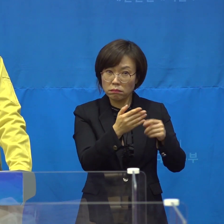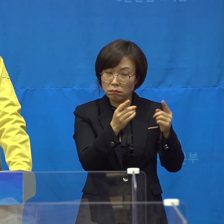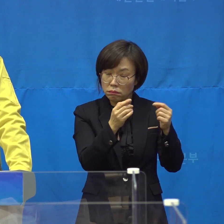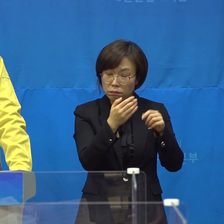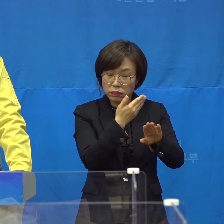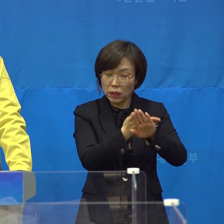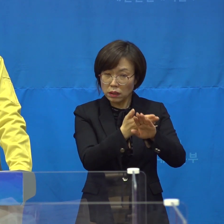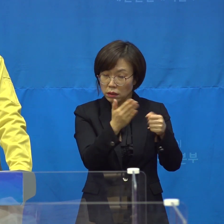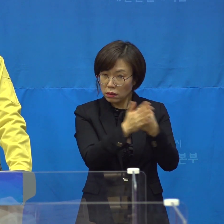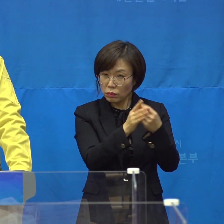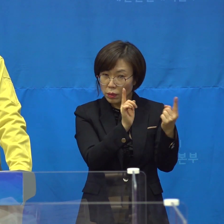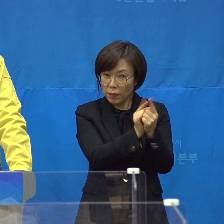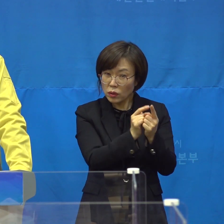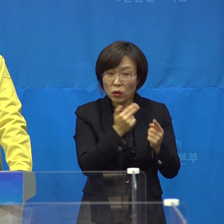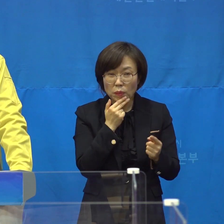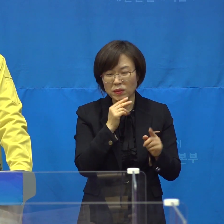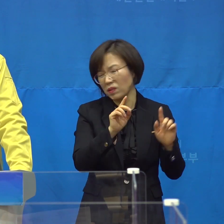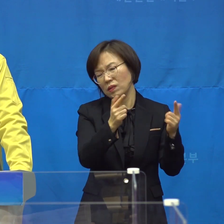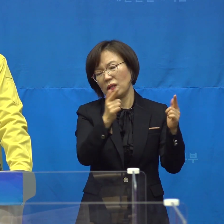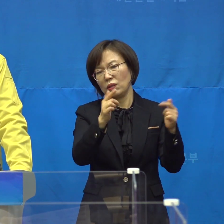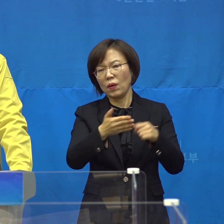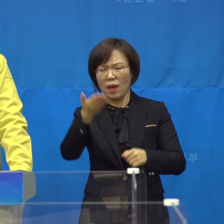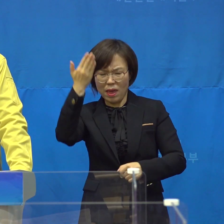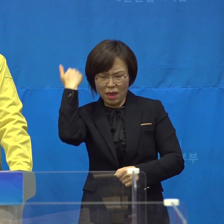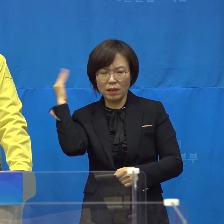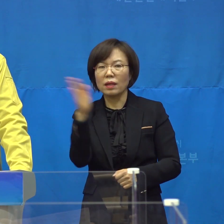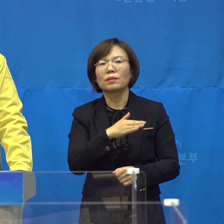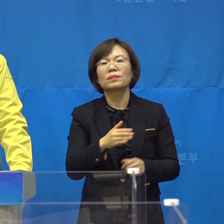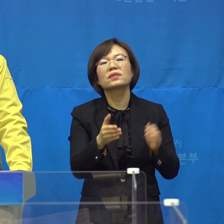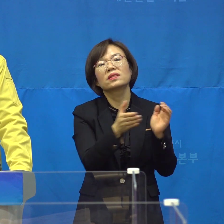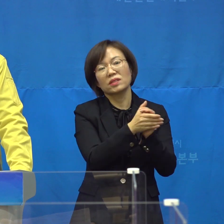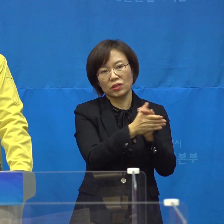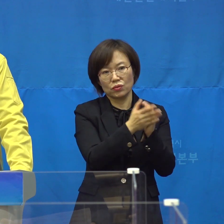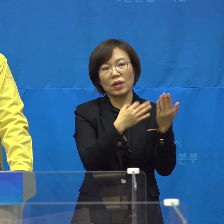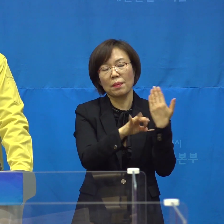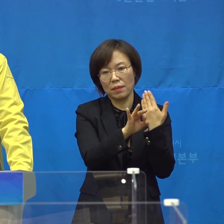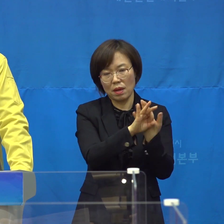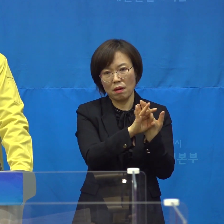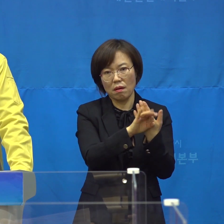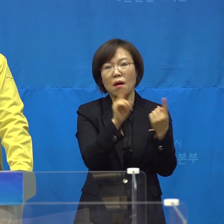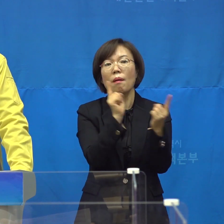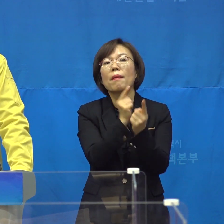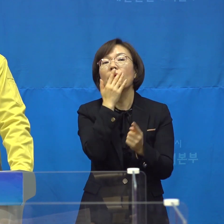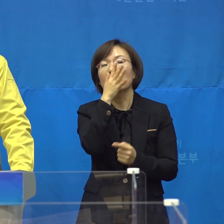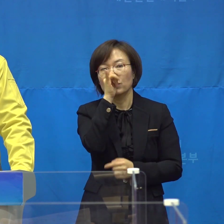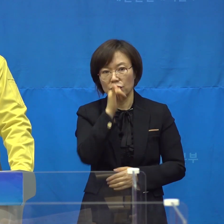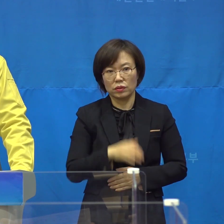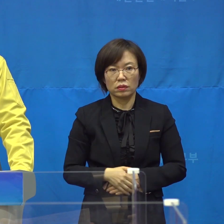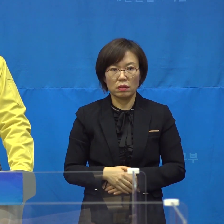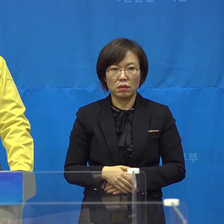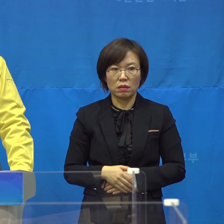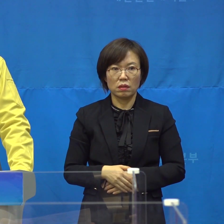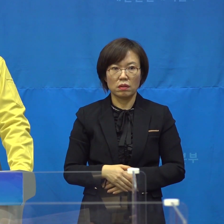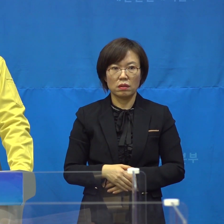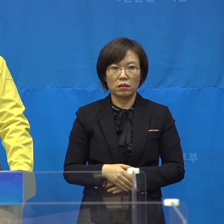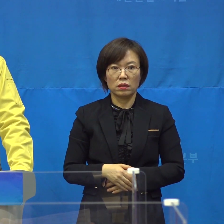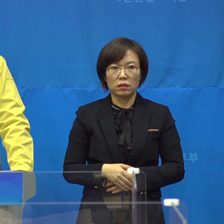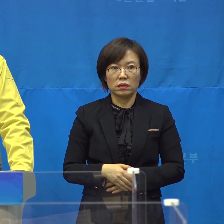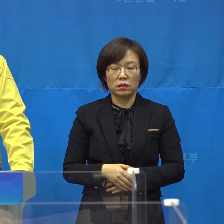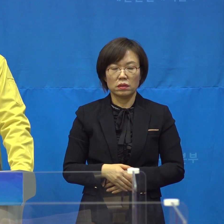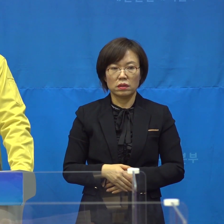만나고 하는 건 아니고 반이 다르더라도 예전부터 알고 지냈던 친구라든지 이러면은 뭐 만날 수는 있지